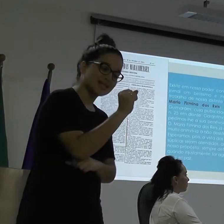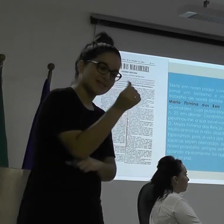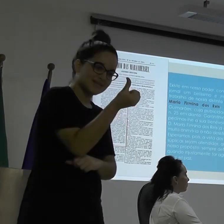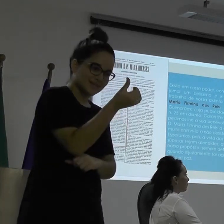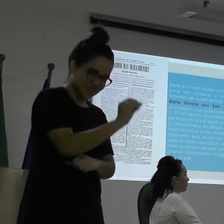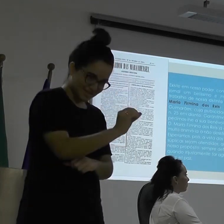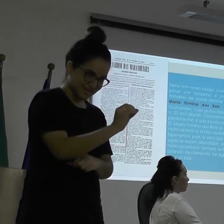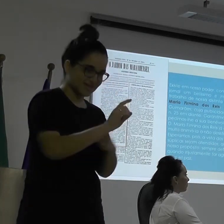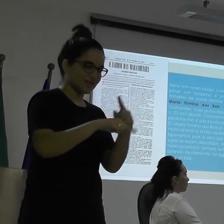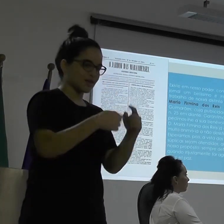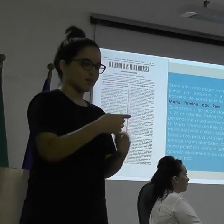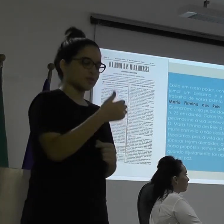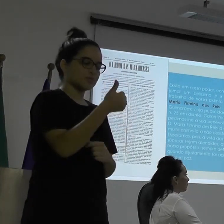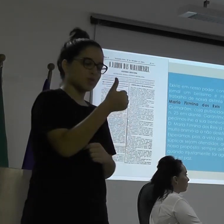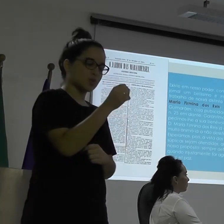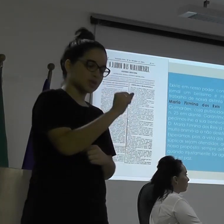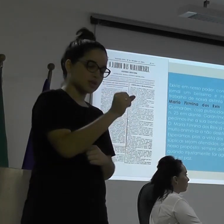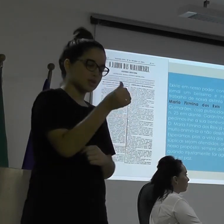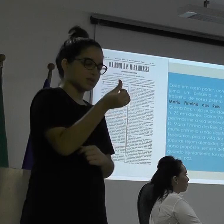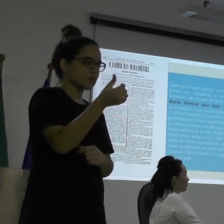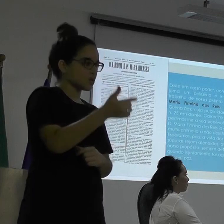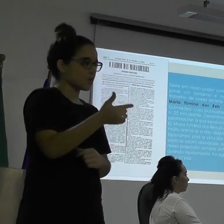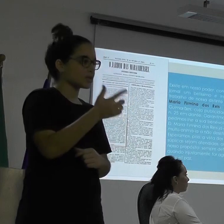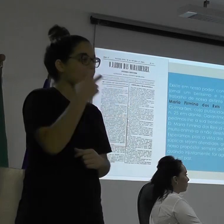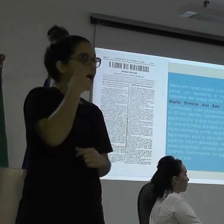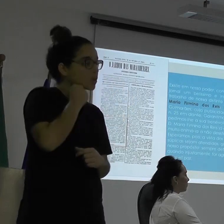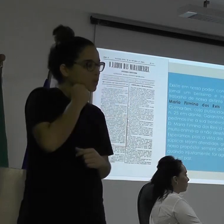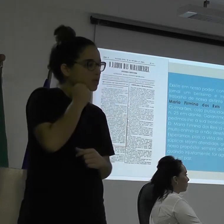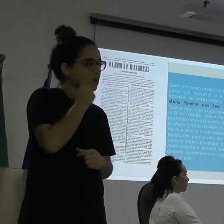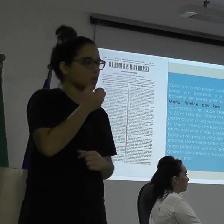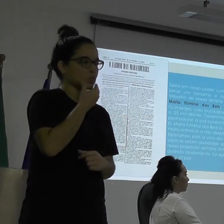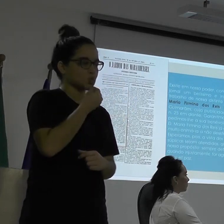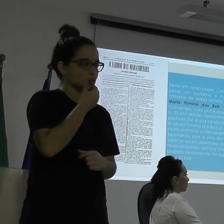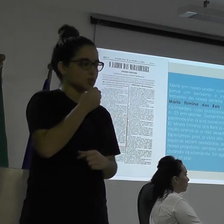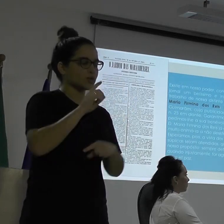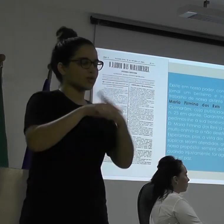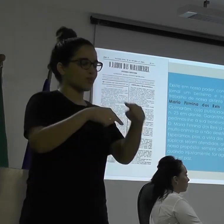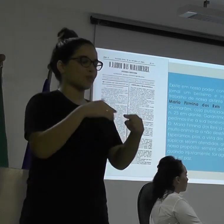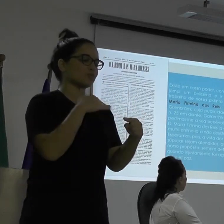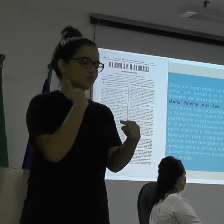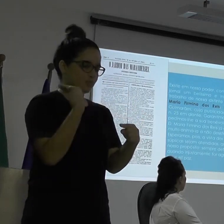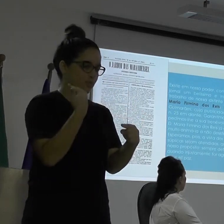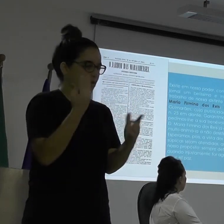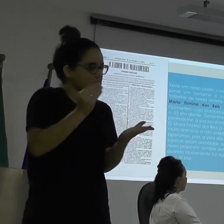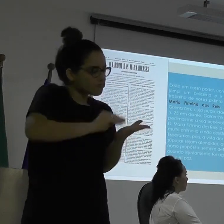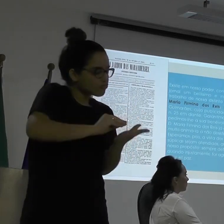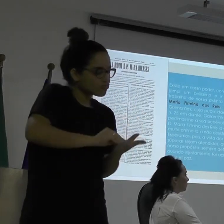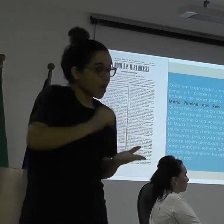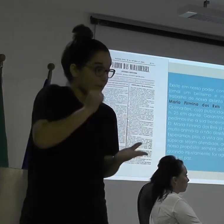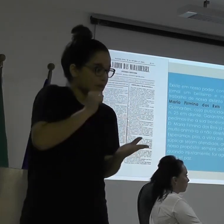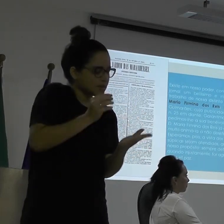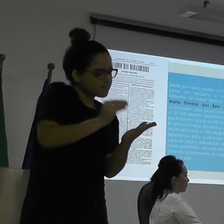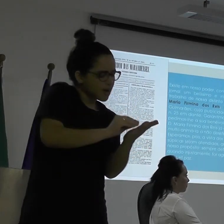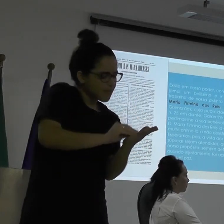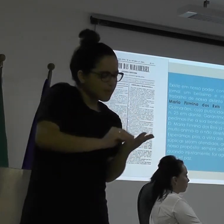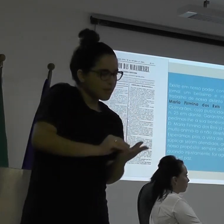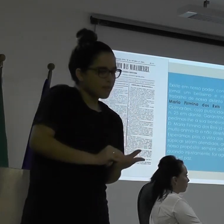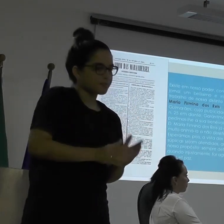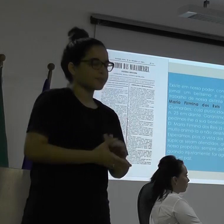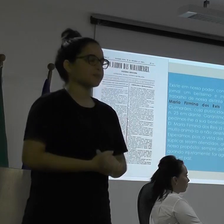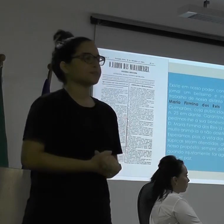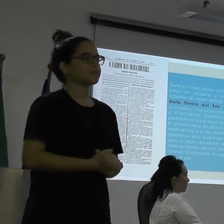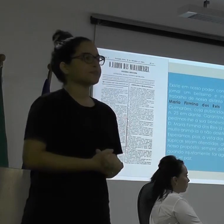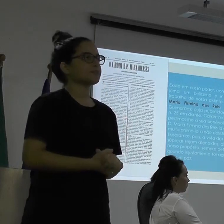órfão recém-nascido que faleceu um ano depois. A revista Cult, de 10 de novembro de 2017,